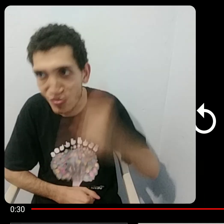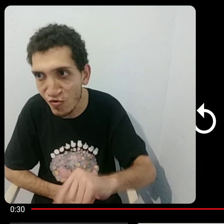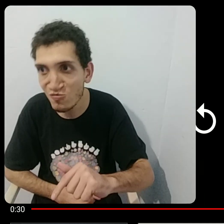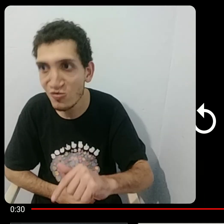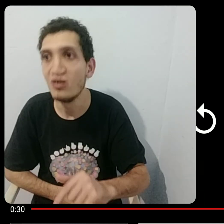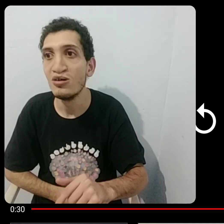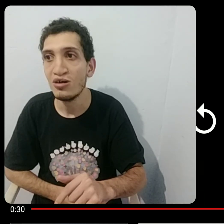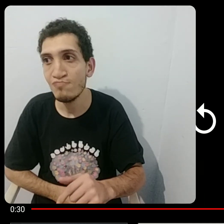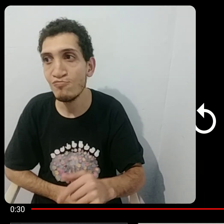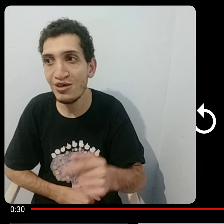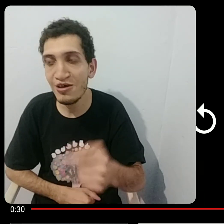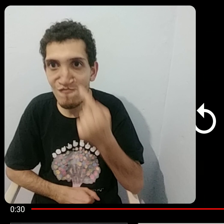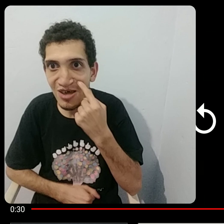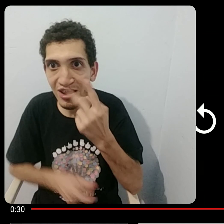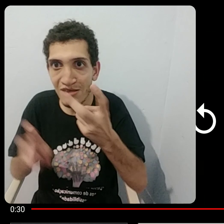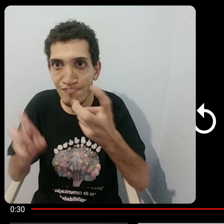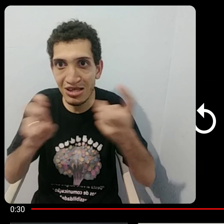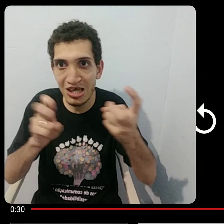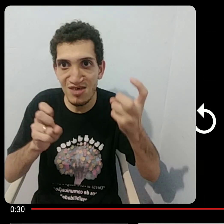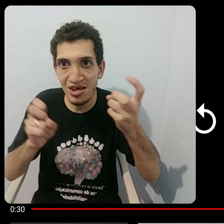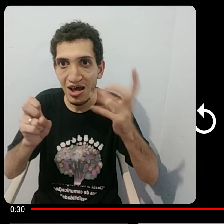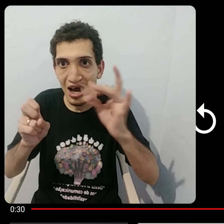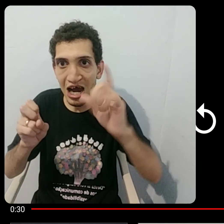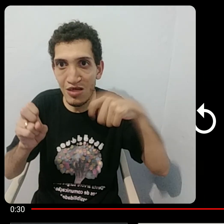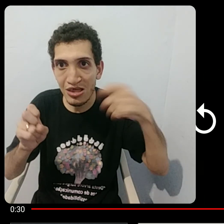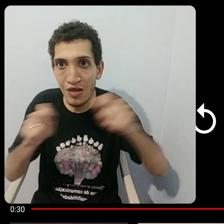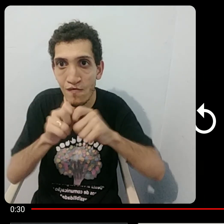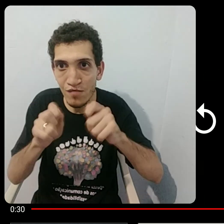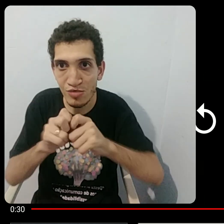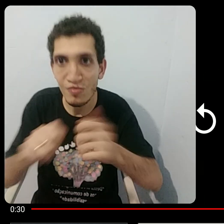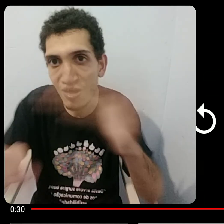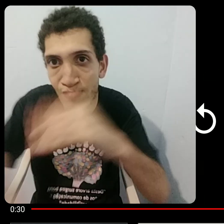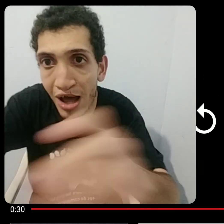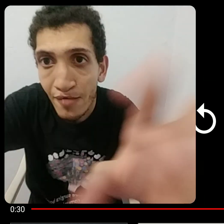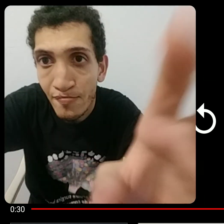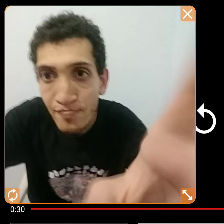novo. Você vê e perceber cada sinal feito. Vamos lá.